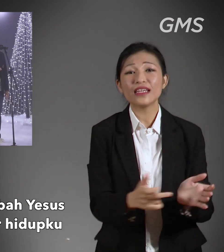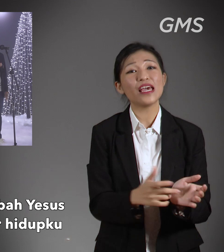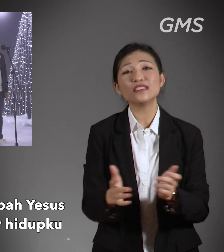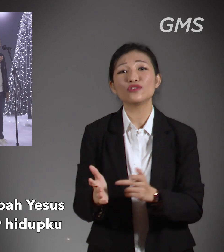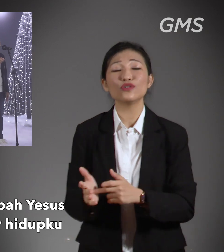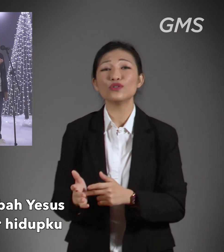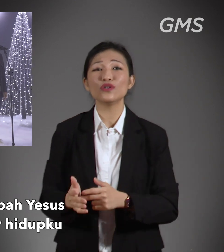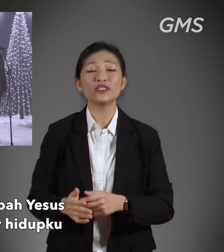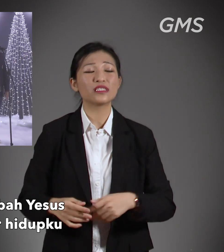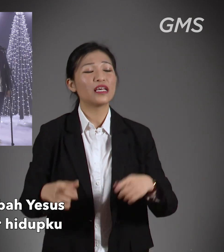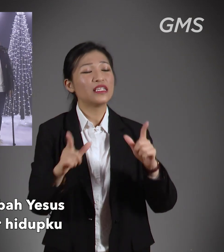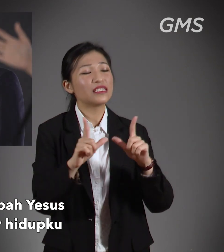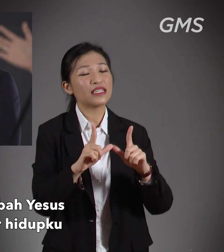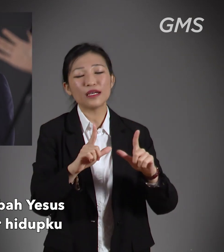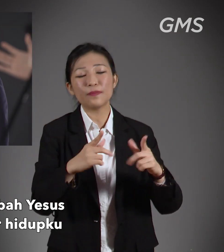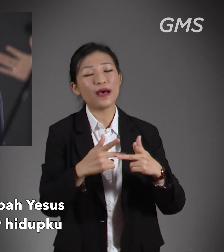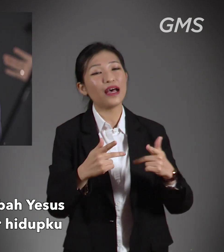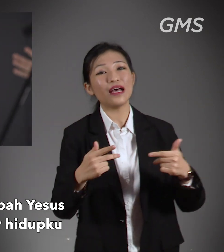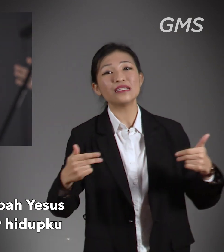sembah Yesus